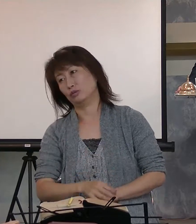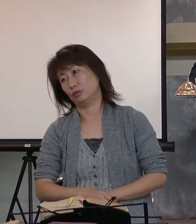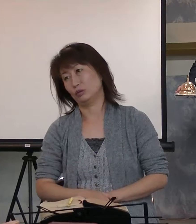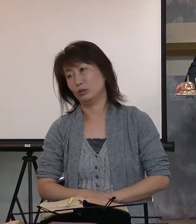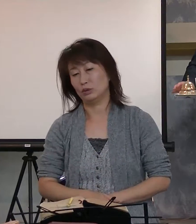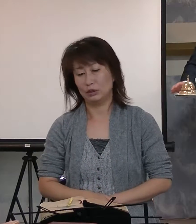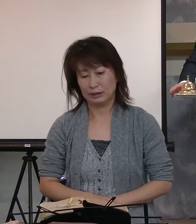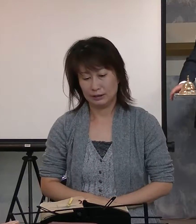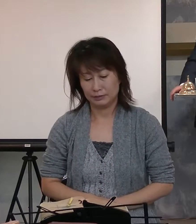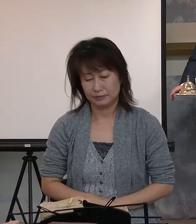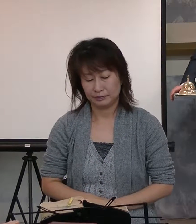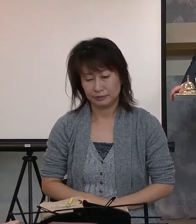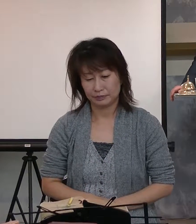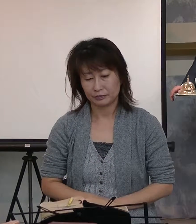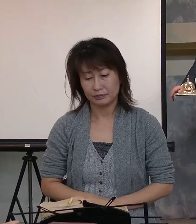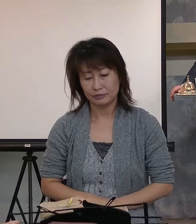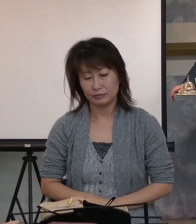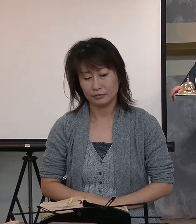ります。